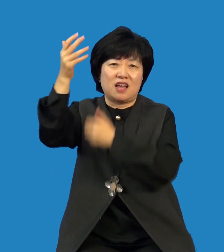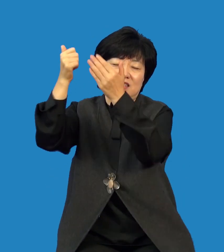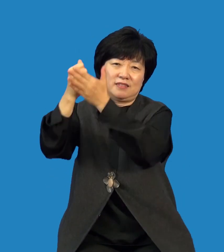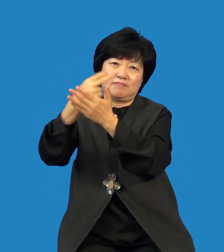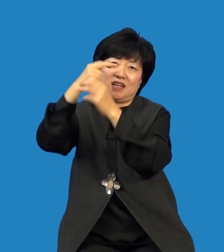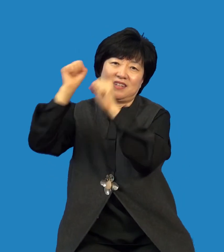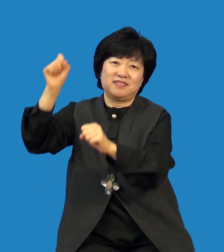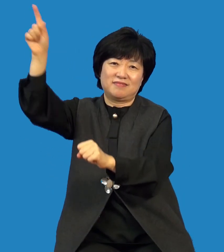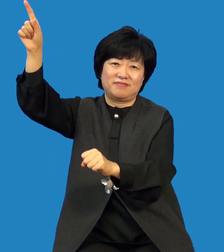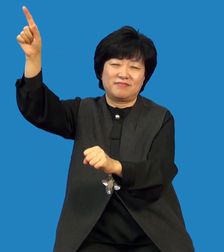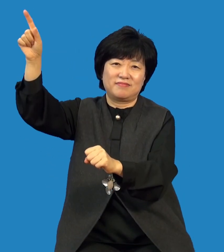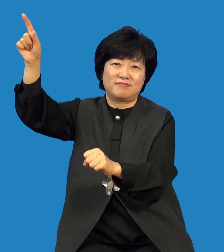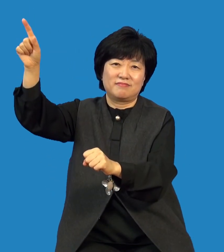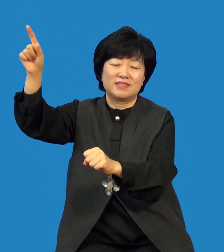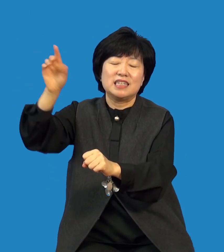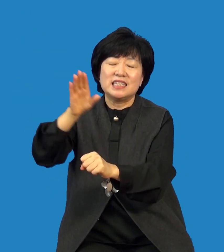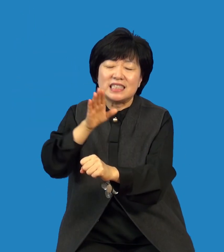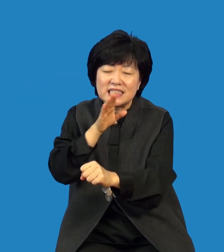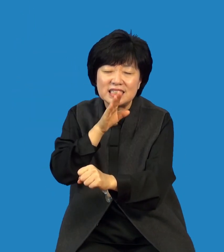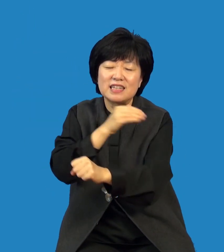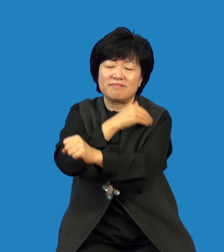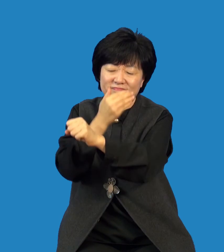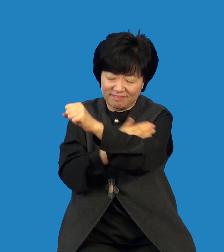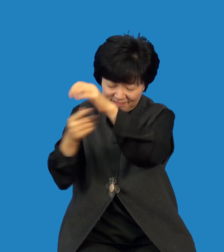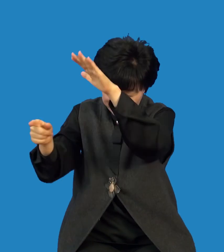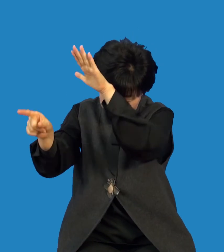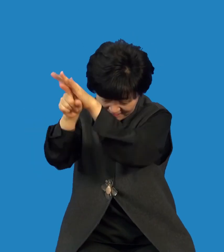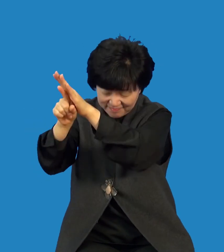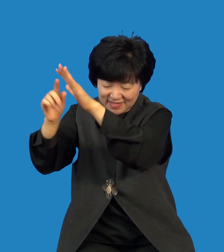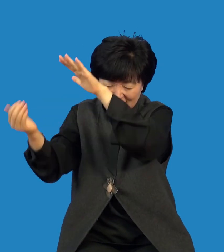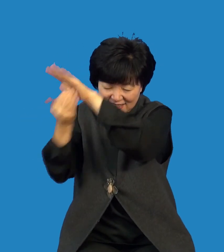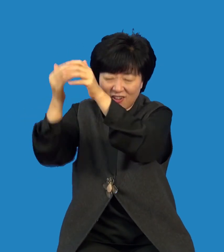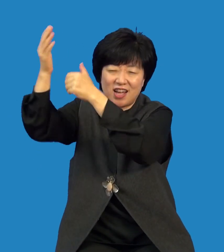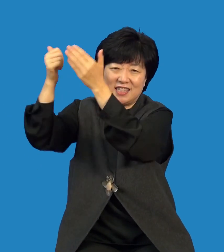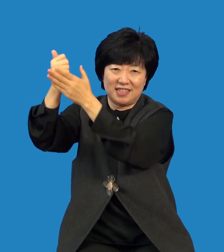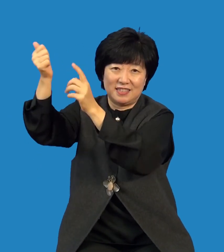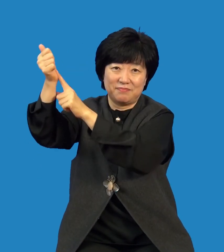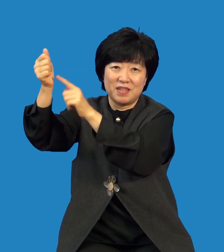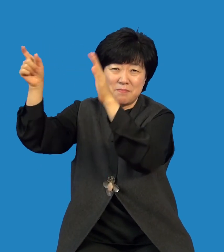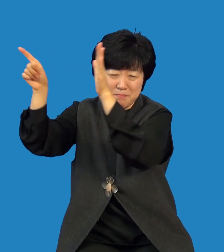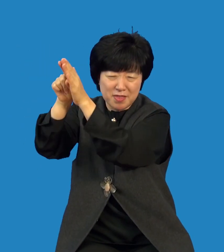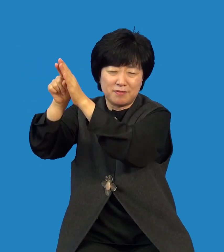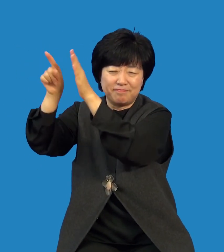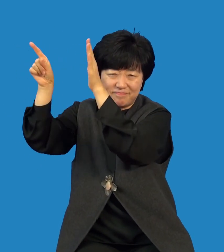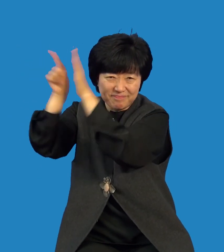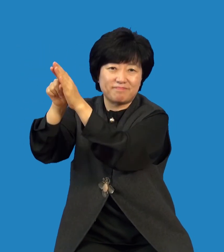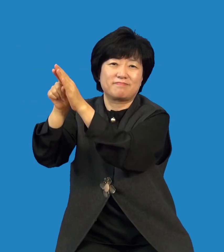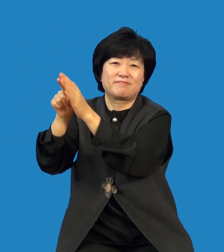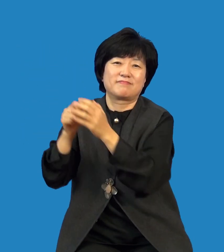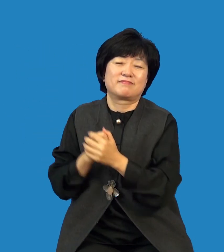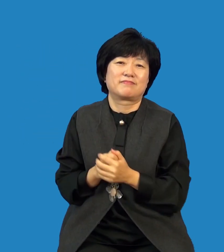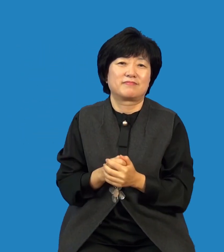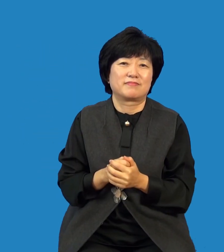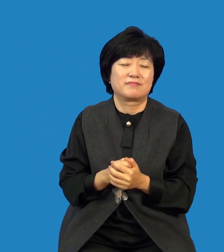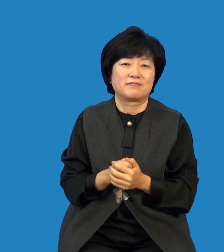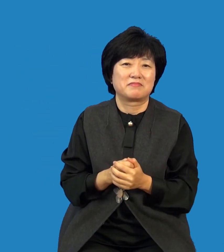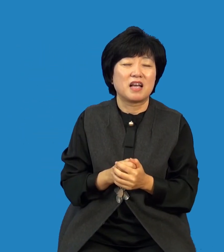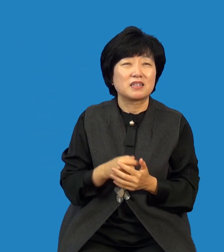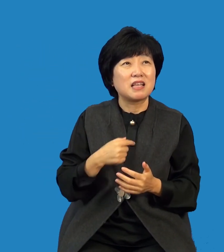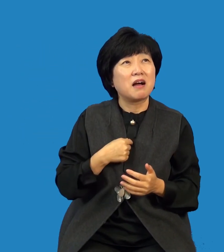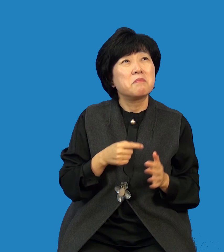능력이 없다면 아무리 우리가 하나님 함께 계신 걸 믿고 또 믿고 또 믿어도 불안하지, 실제가 아닌데. 그건 자기 세뇌시키는